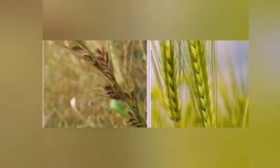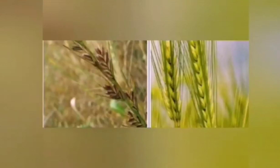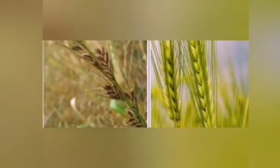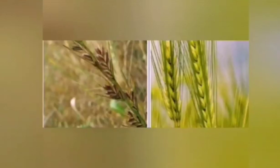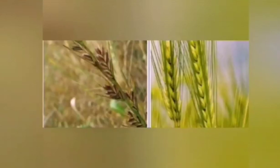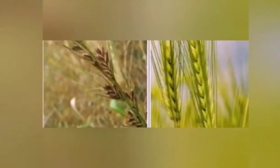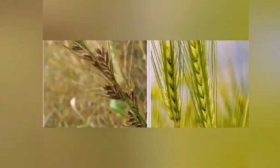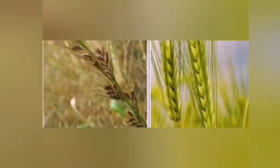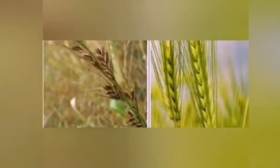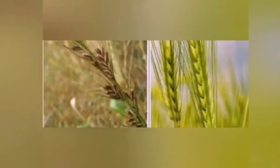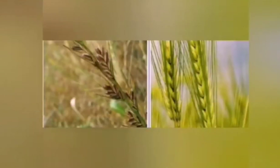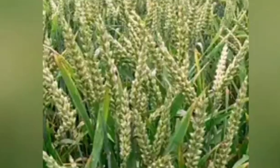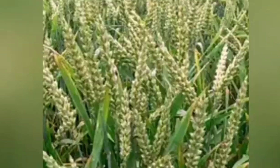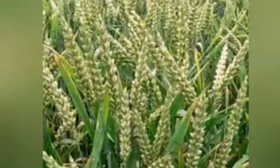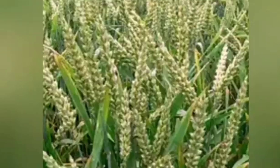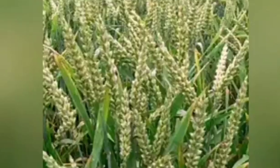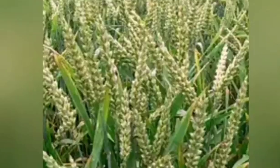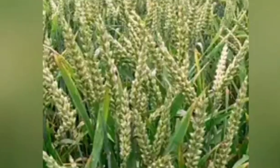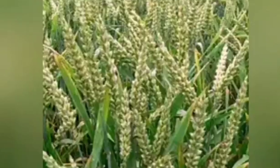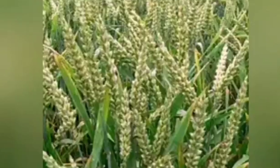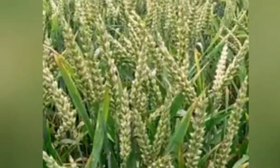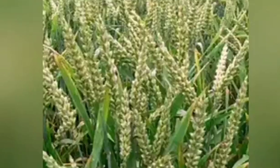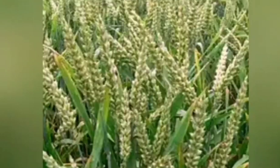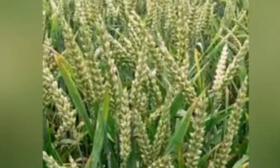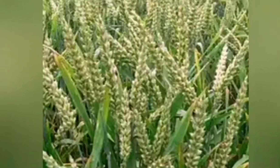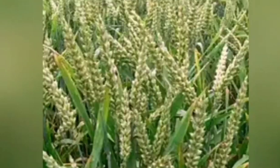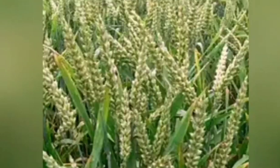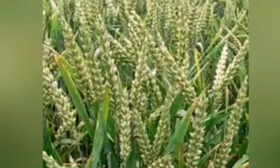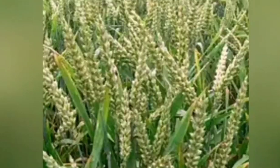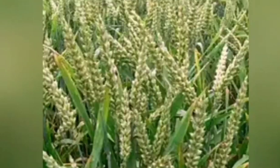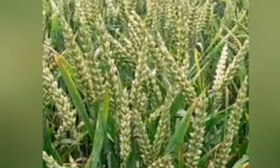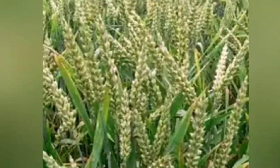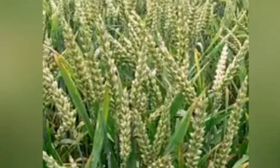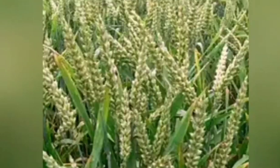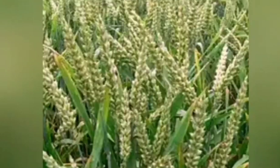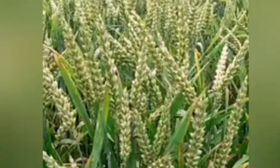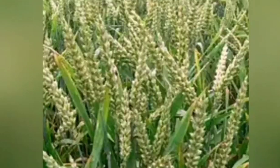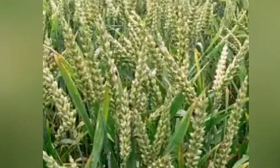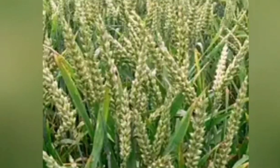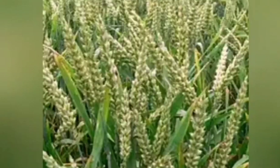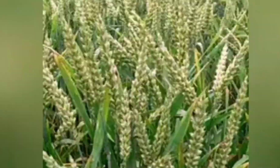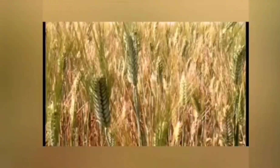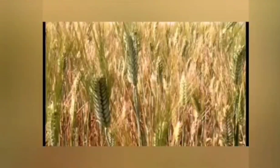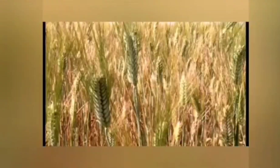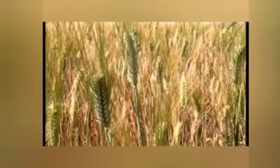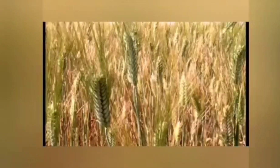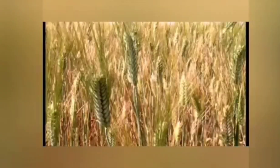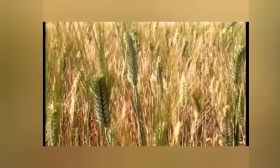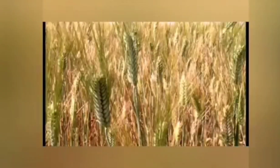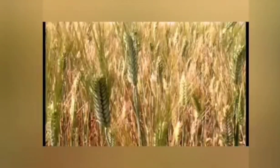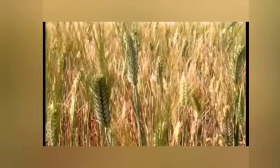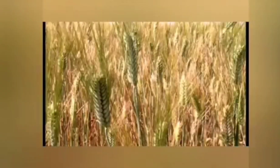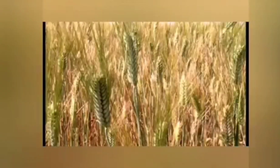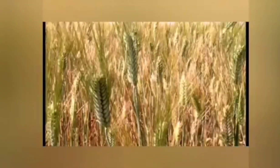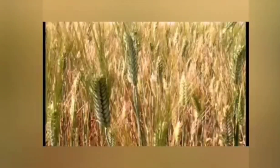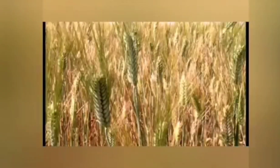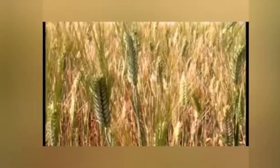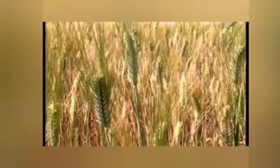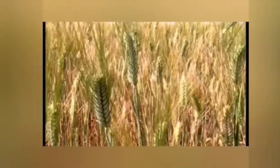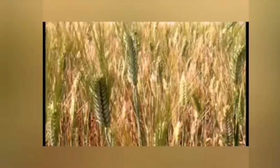divina, sendo que deveria ser totalmente o contrário, a vontade de Deus prevalecer sempre e nós